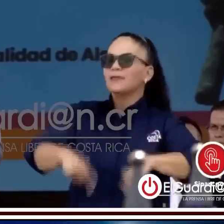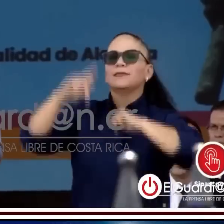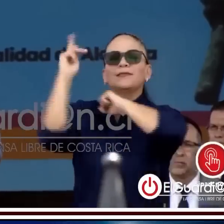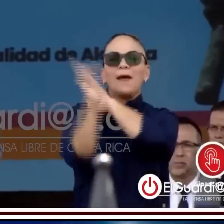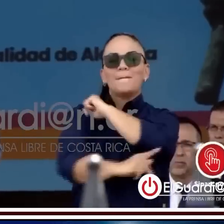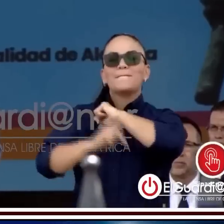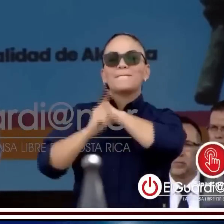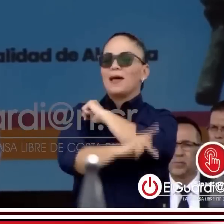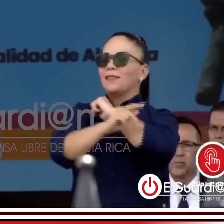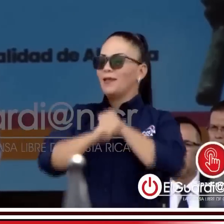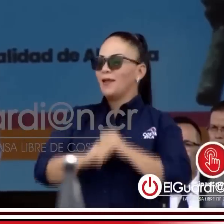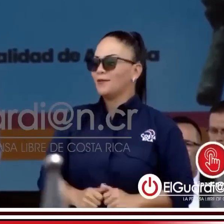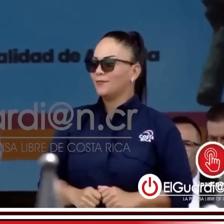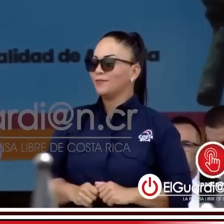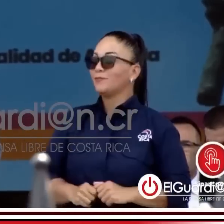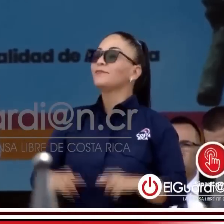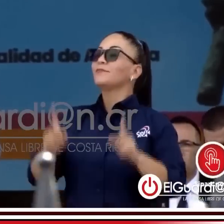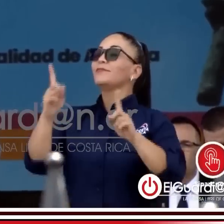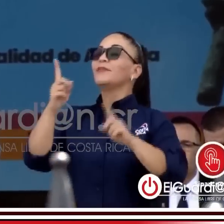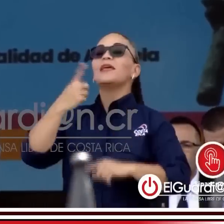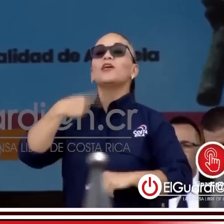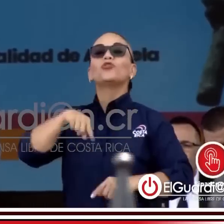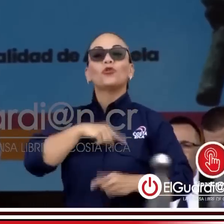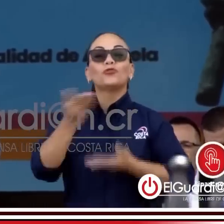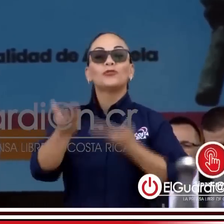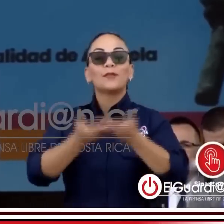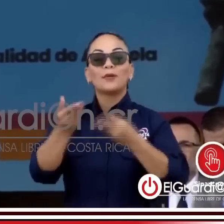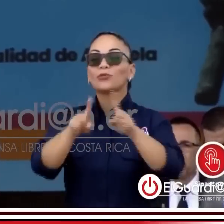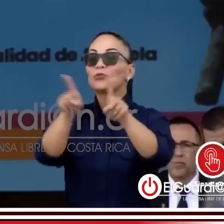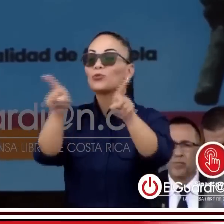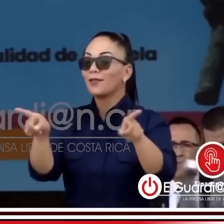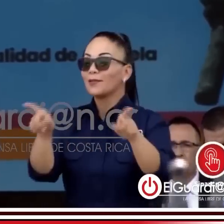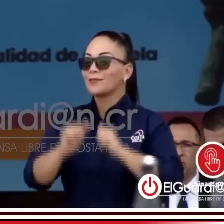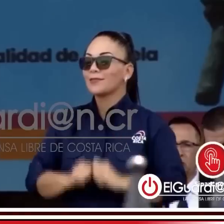patria y nosotros sus servidores.